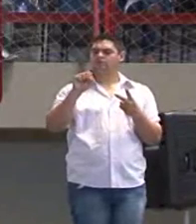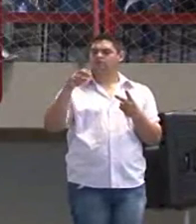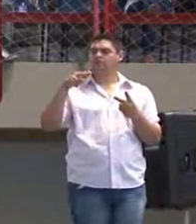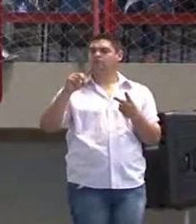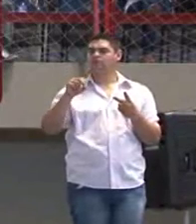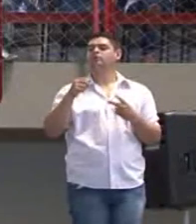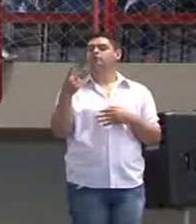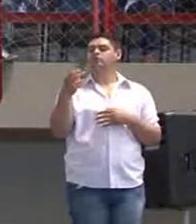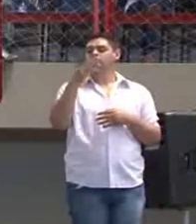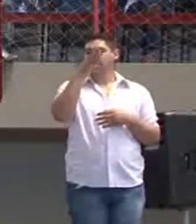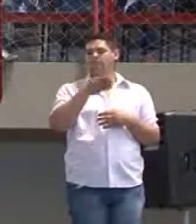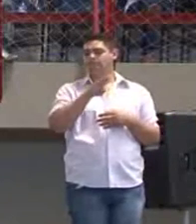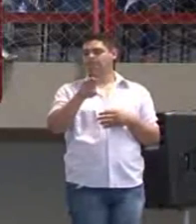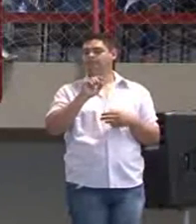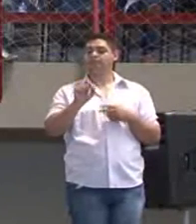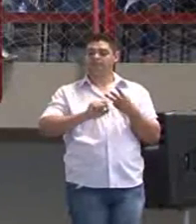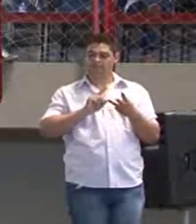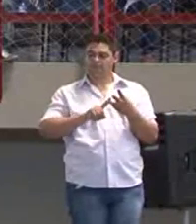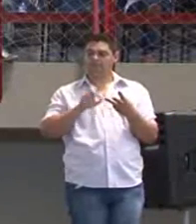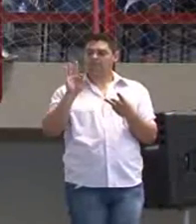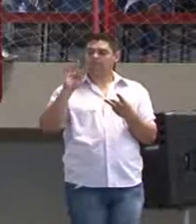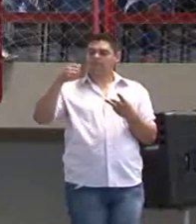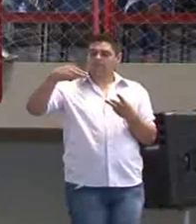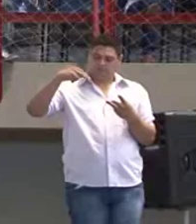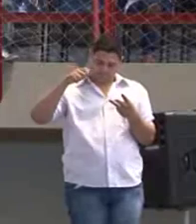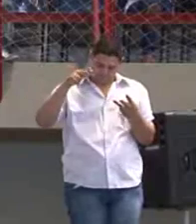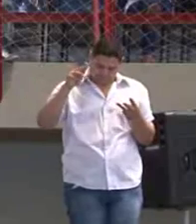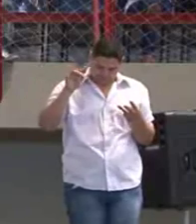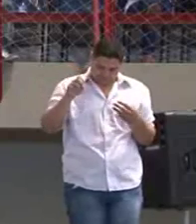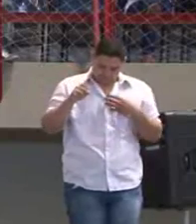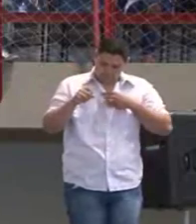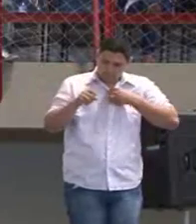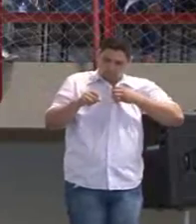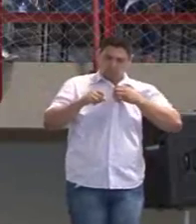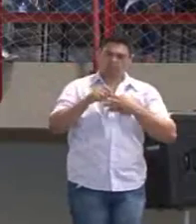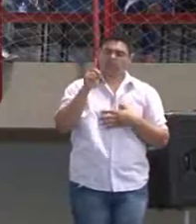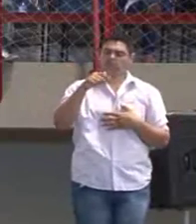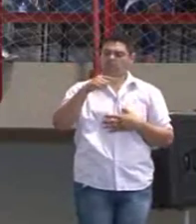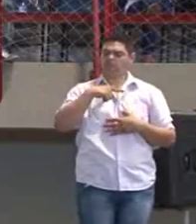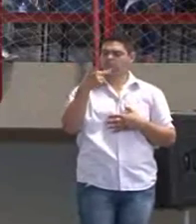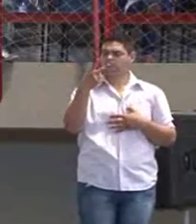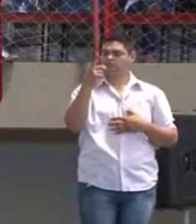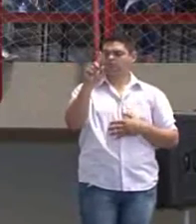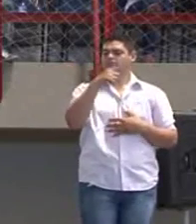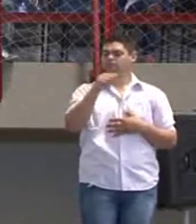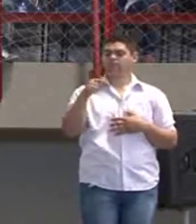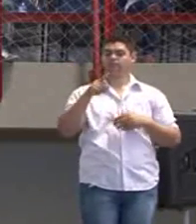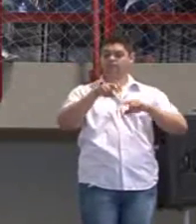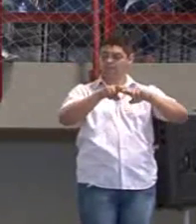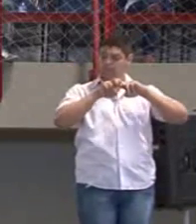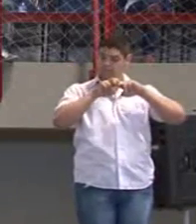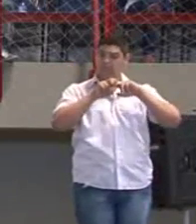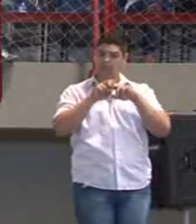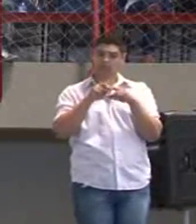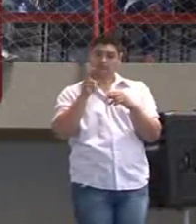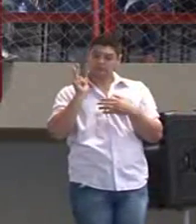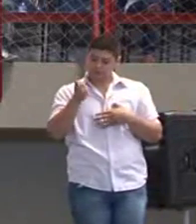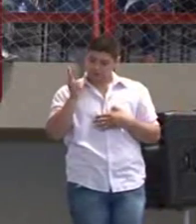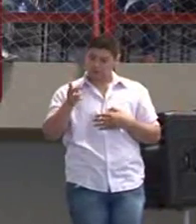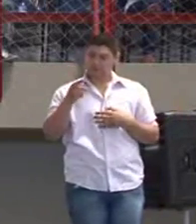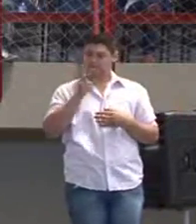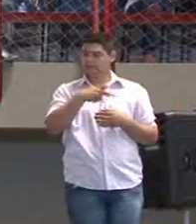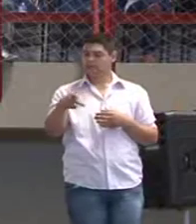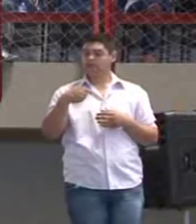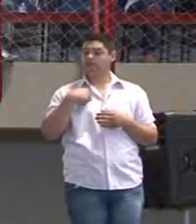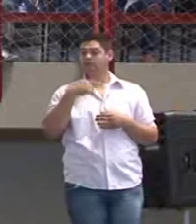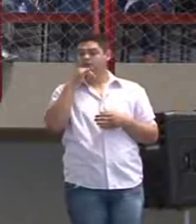divisão entre dois lados. O que é a tangente? Também é a divisão entre dois lados. Então, professor, toda vez que eu pegar um